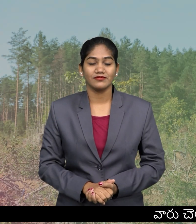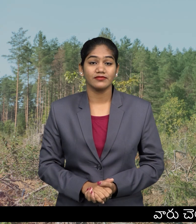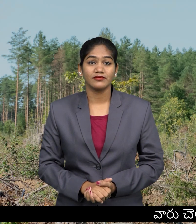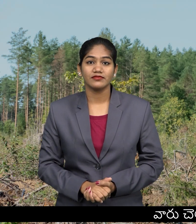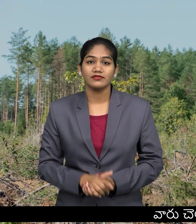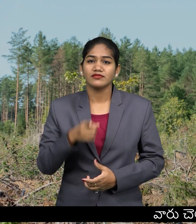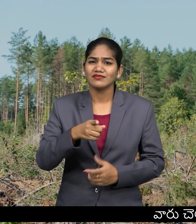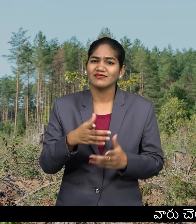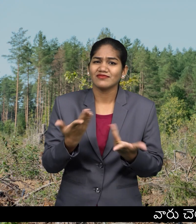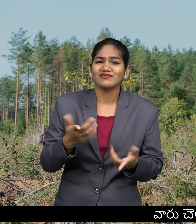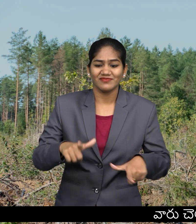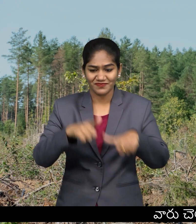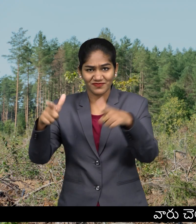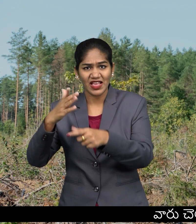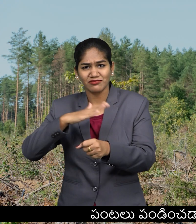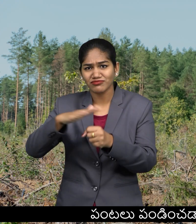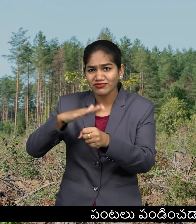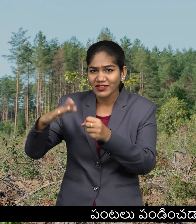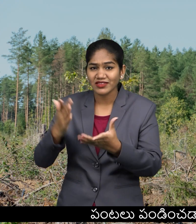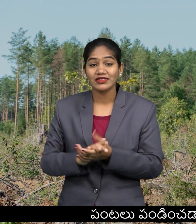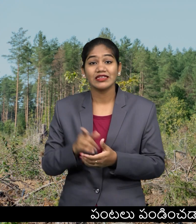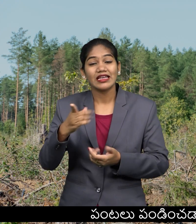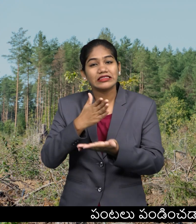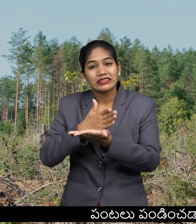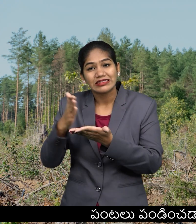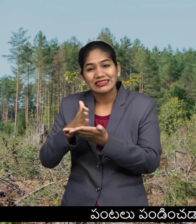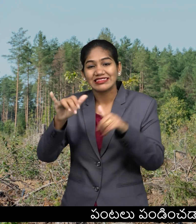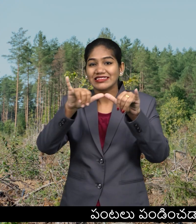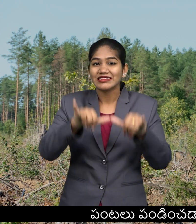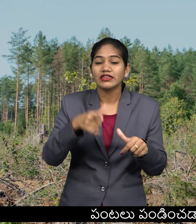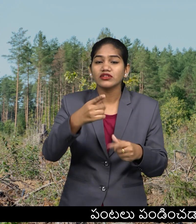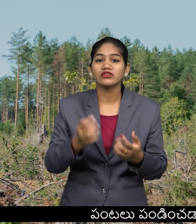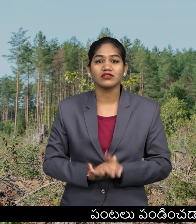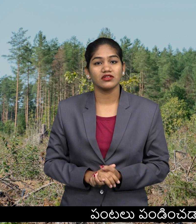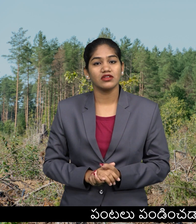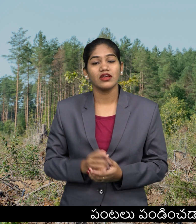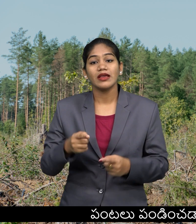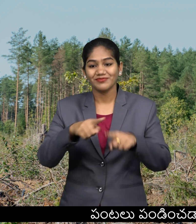వారు చెట్లను కూడా నరికి పంటలు పండించడానికి భూమిని చదును చేశారు.